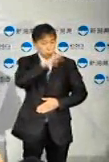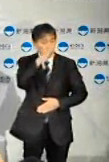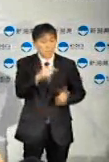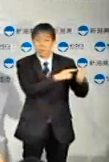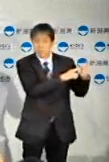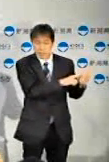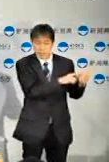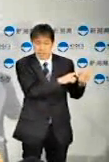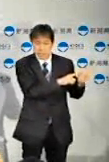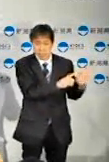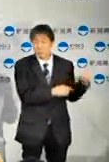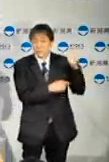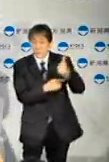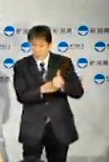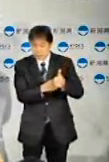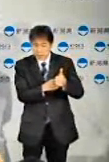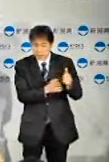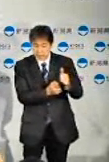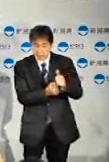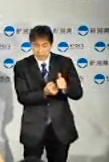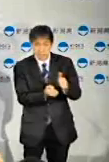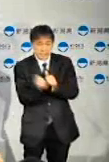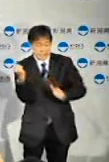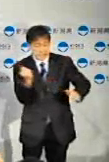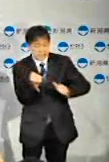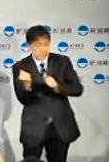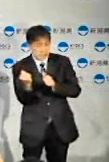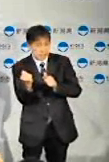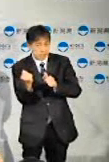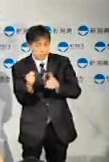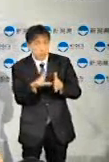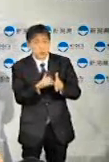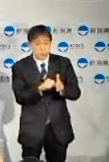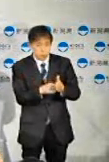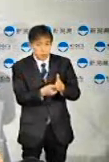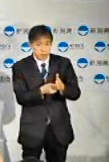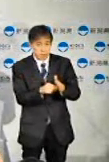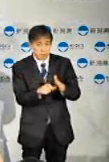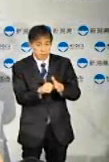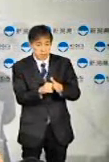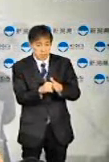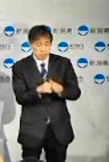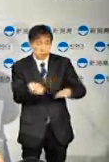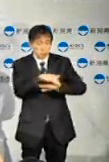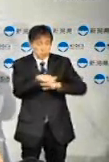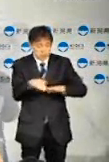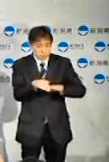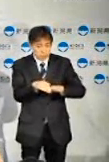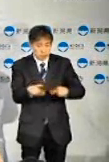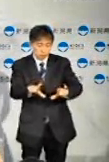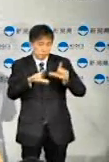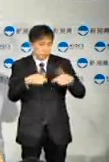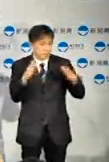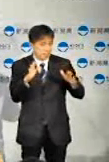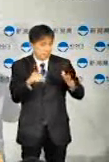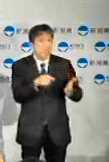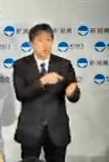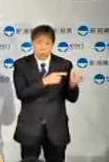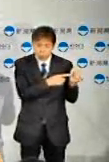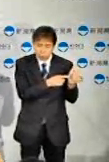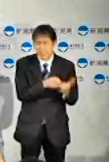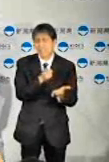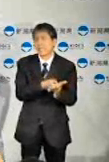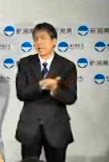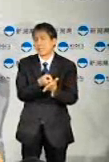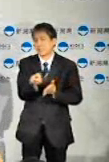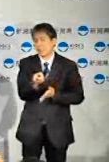加されてですね、県が避難時の被爆シミュレーションをしないことについて、批判されるようなこともおっしゃっておりましたけれども、説明会の